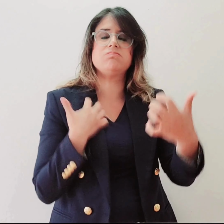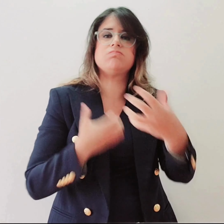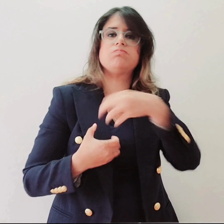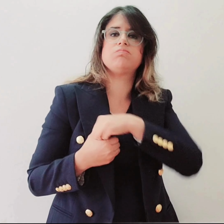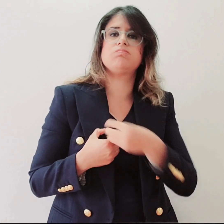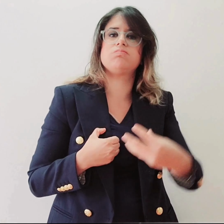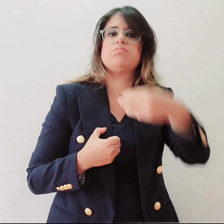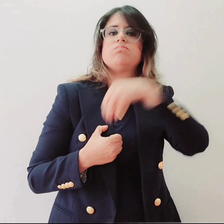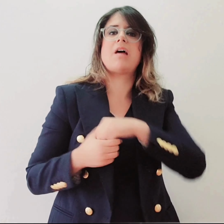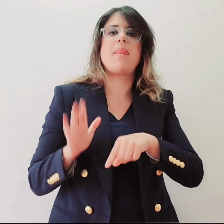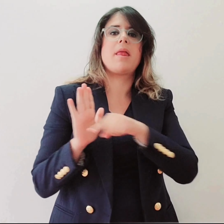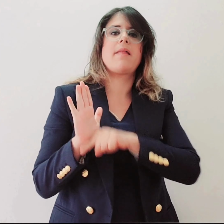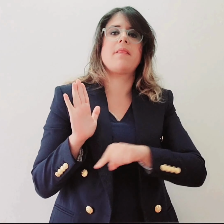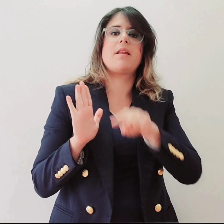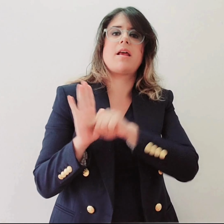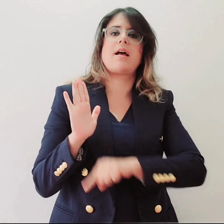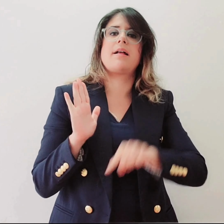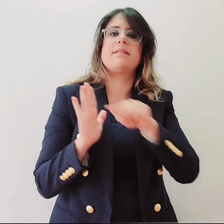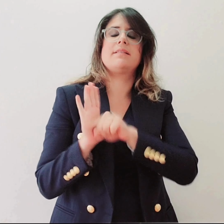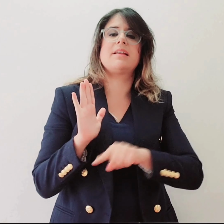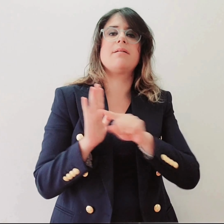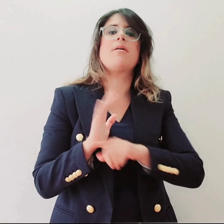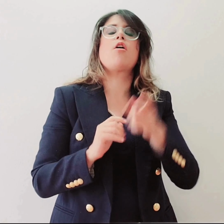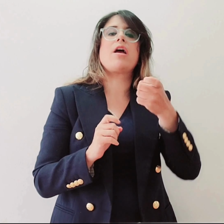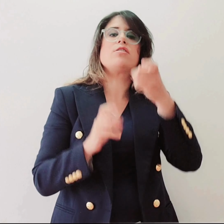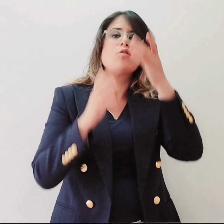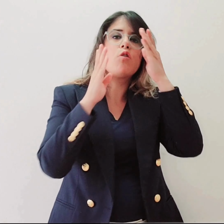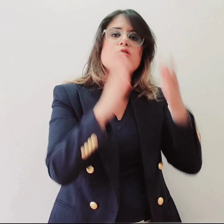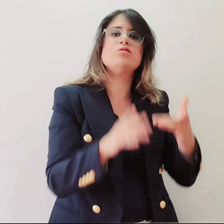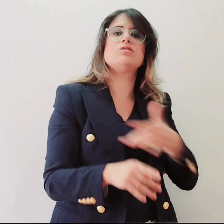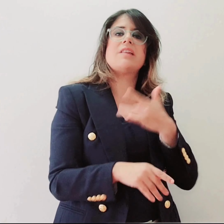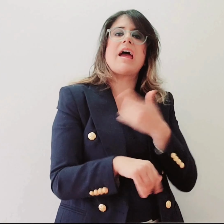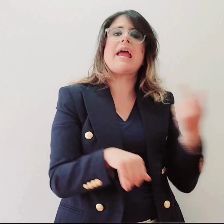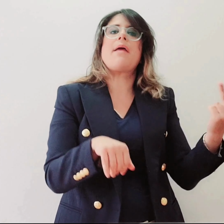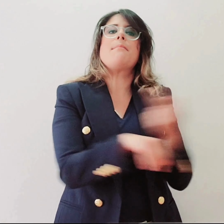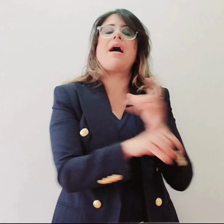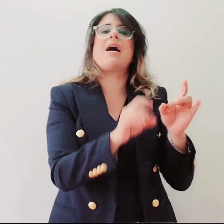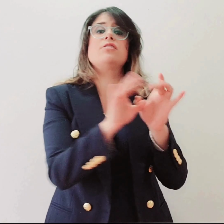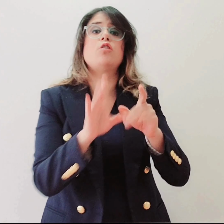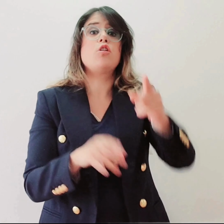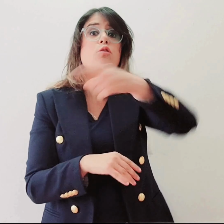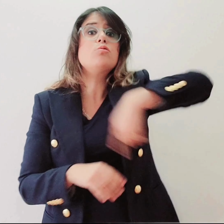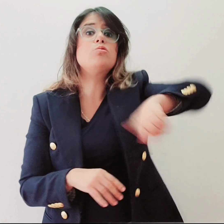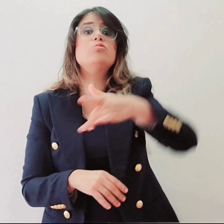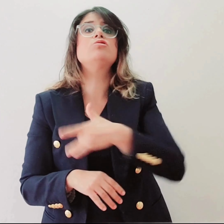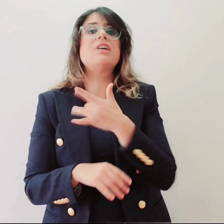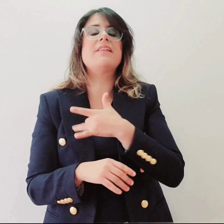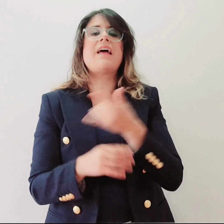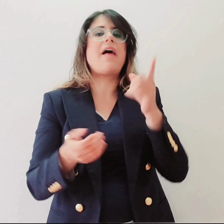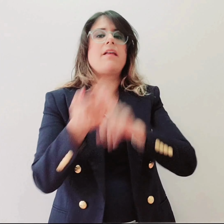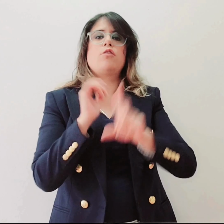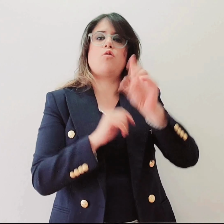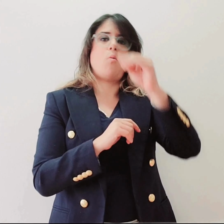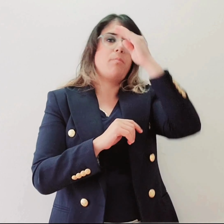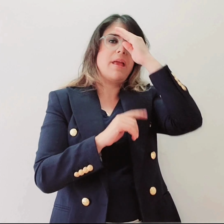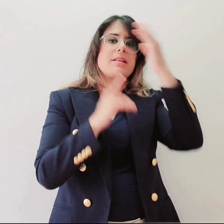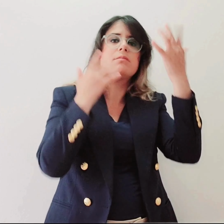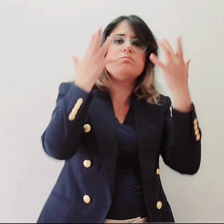Pero no estamos aprendiendo la lección porque estamos más concentrados en lo que estamos sintiendo que en realidad es lo que pasó. O cuando estamos así no estamos reflexivos,